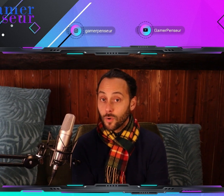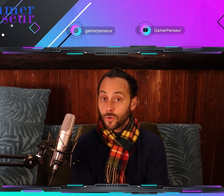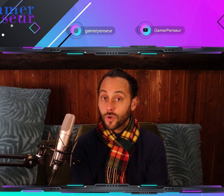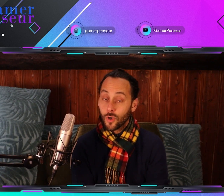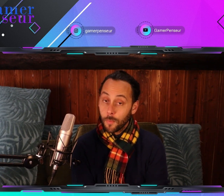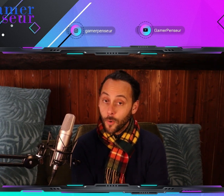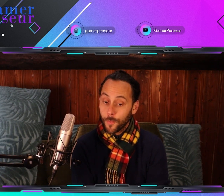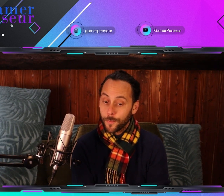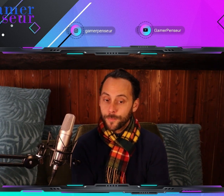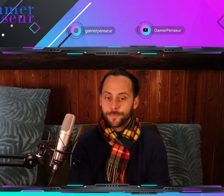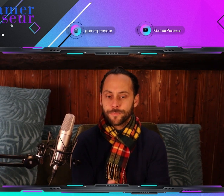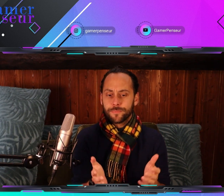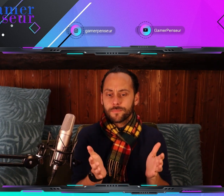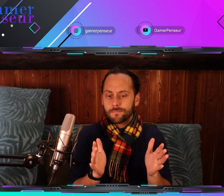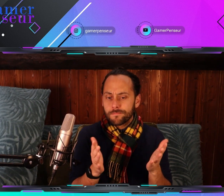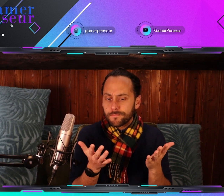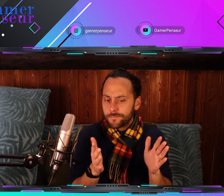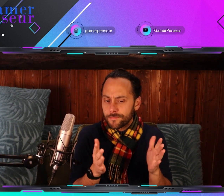Le comment?